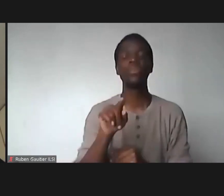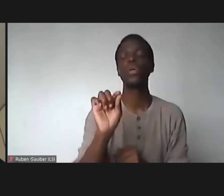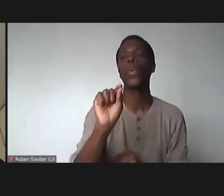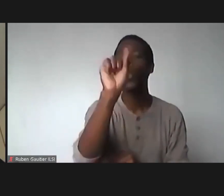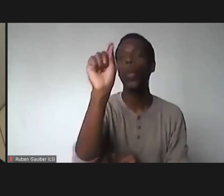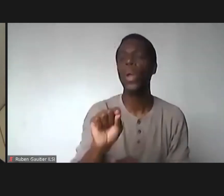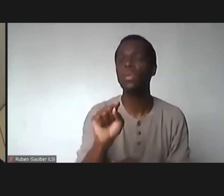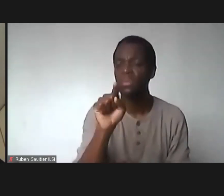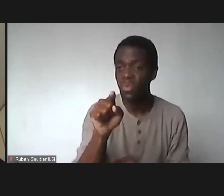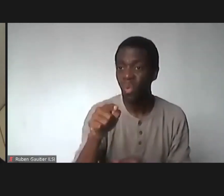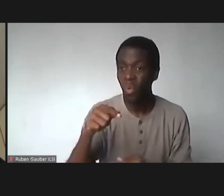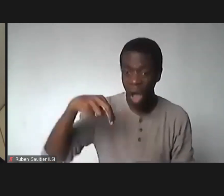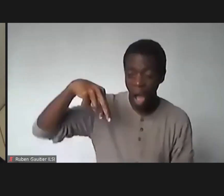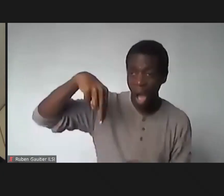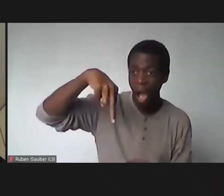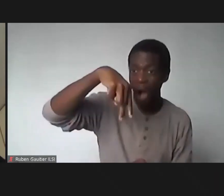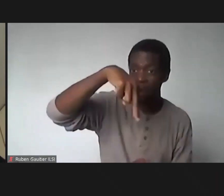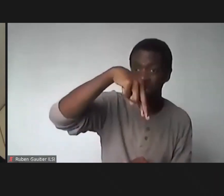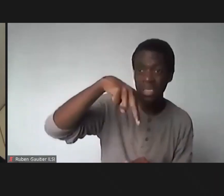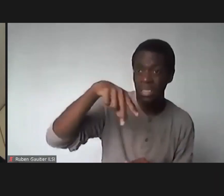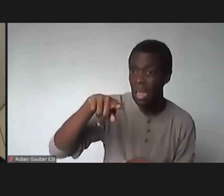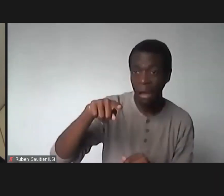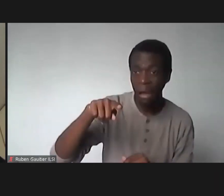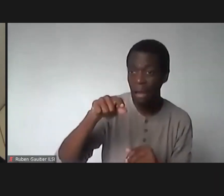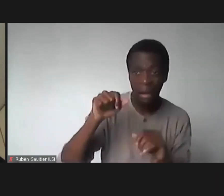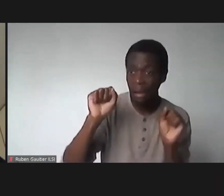física. Entonces,